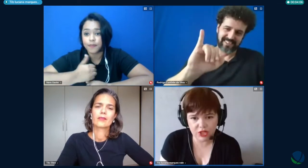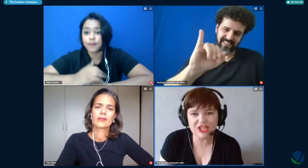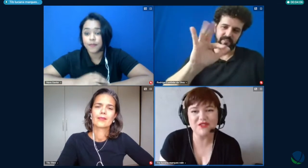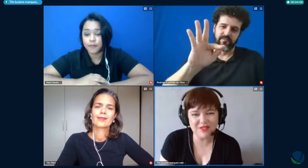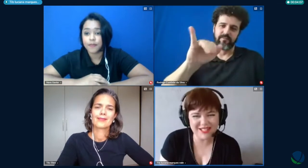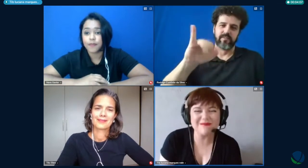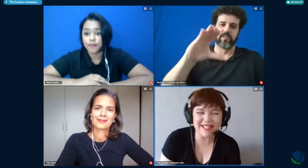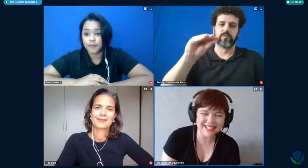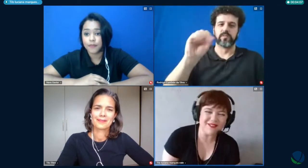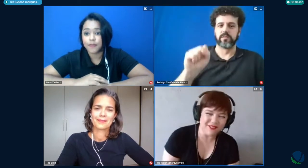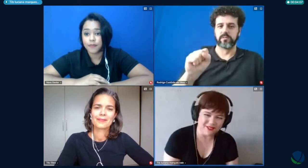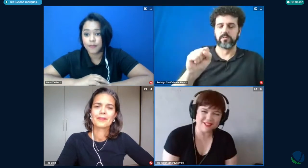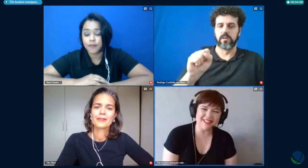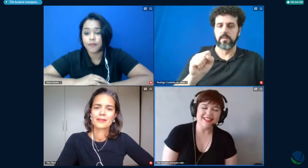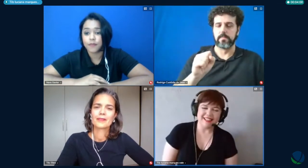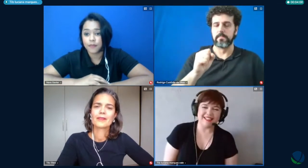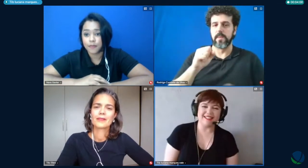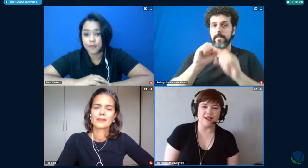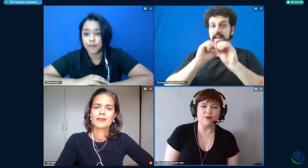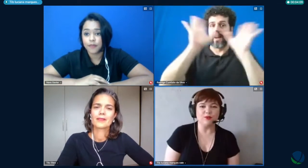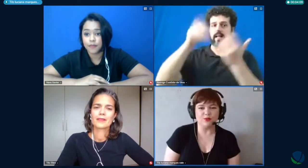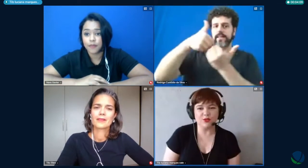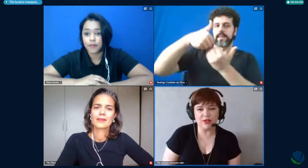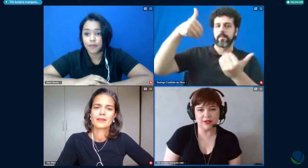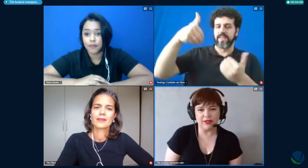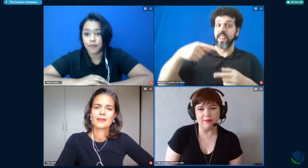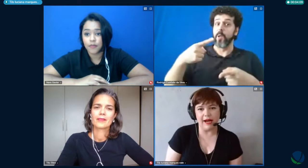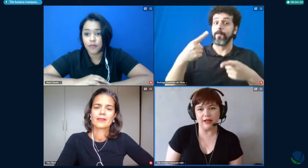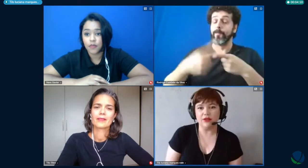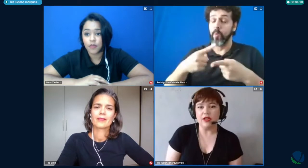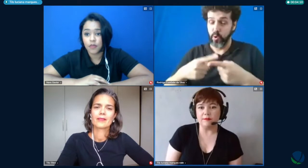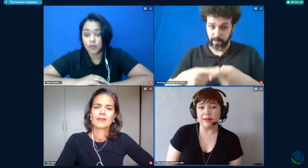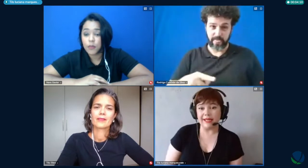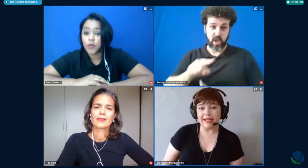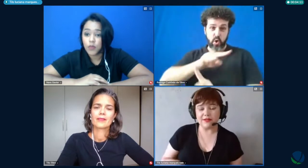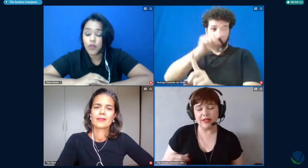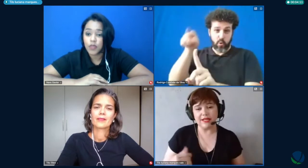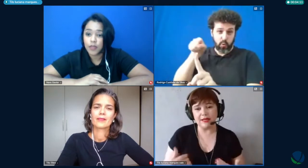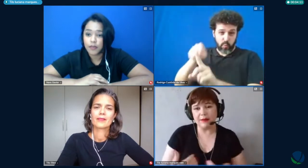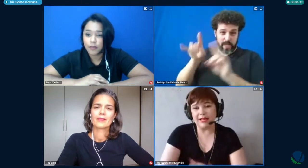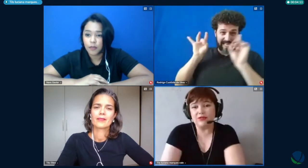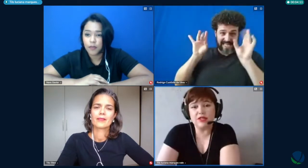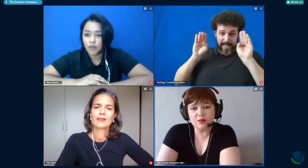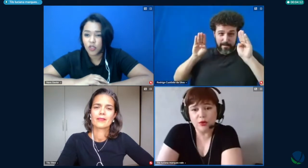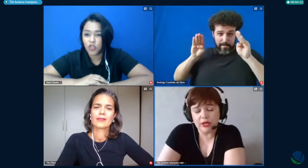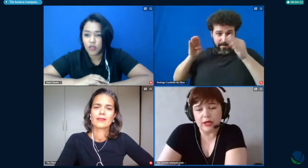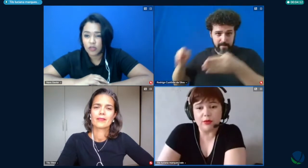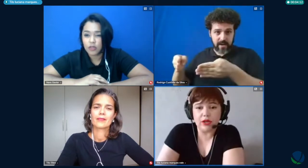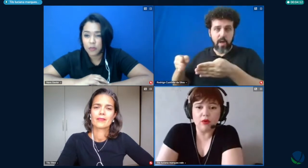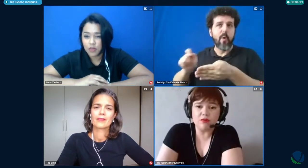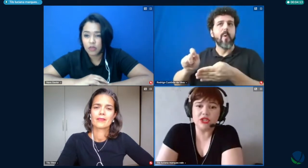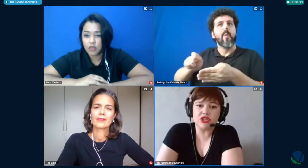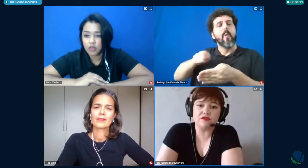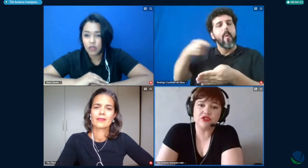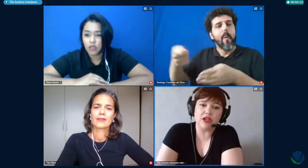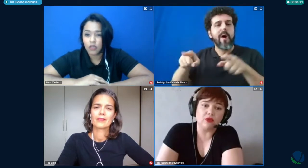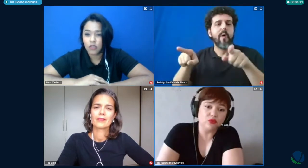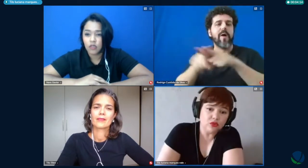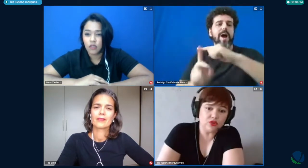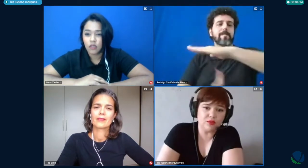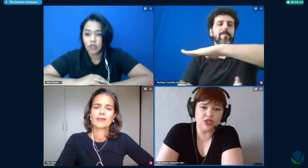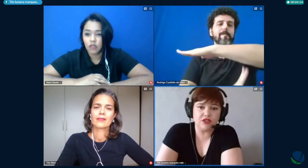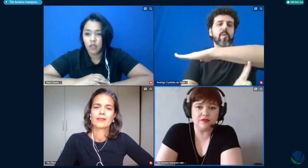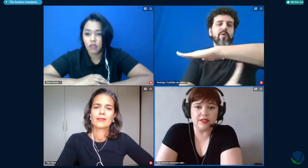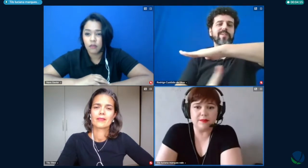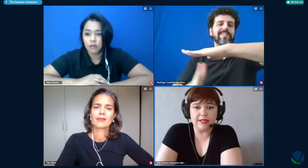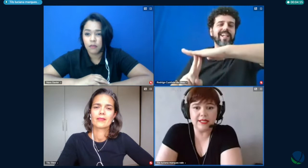Os objetivos específicos que são do seu trabalho, para que eles fiquem separados. Isso por quê? Porque o objetivo geral